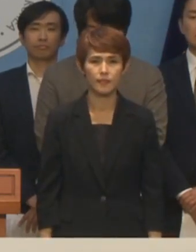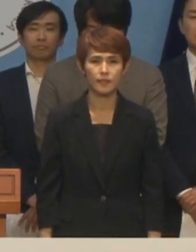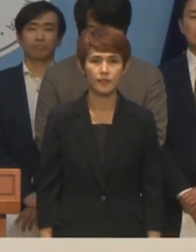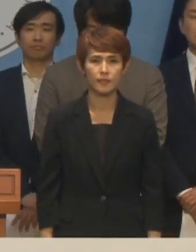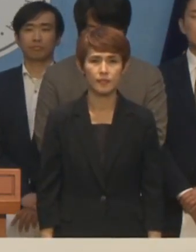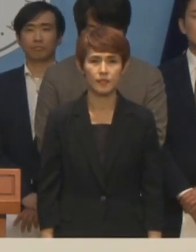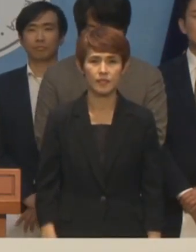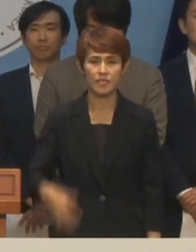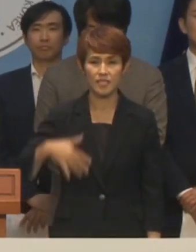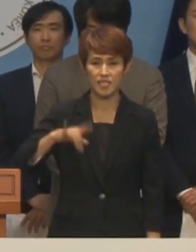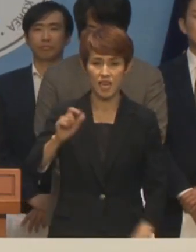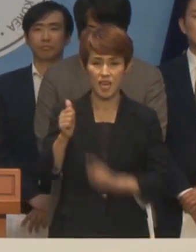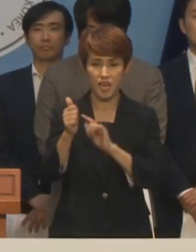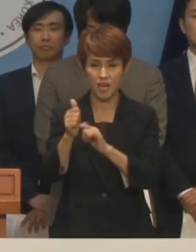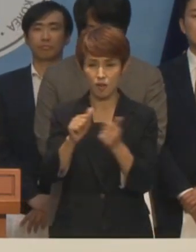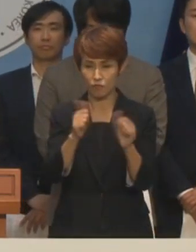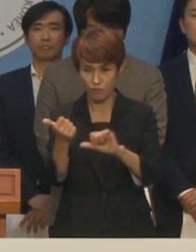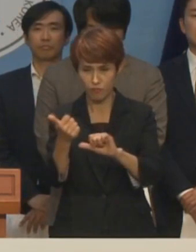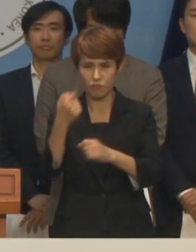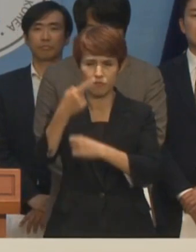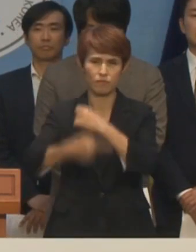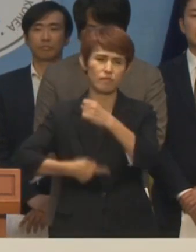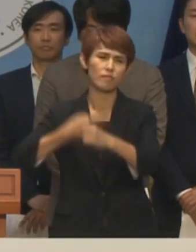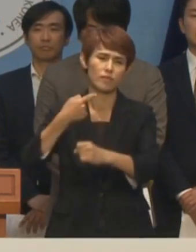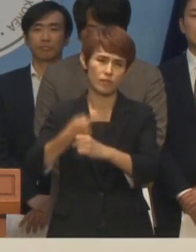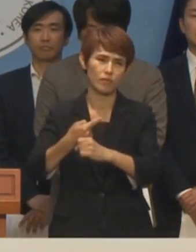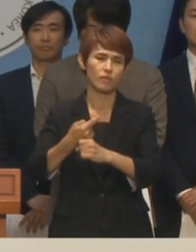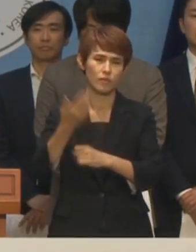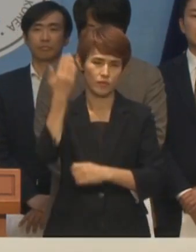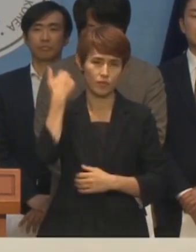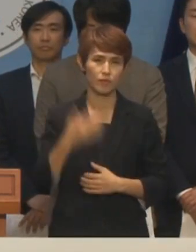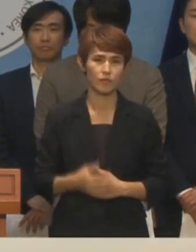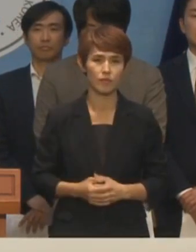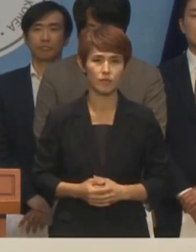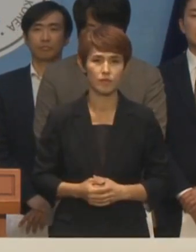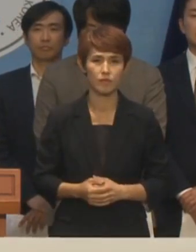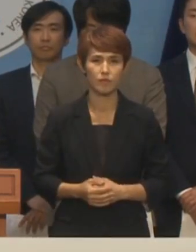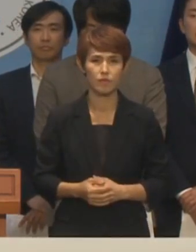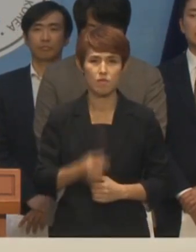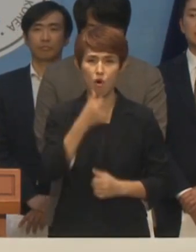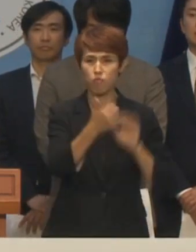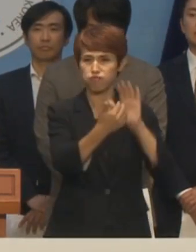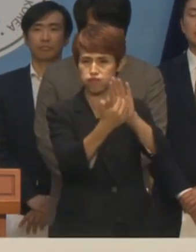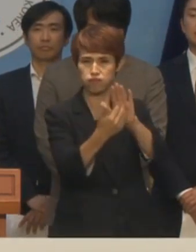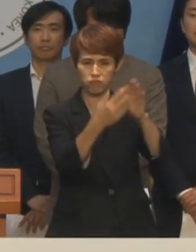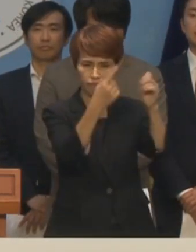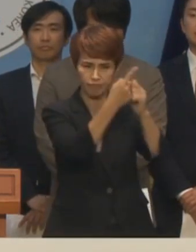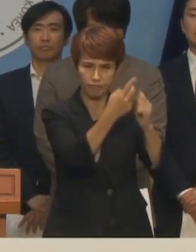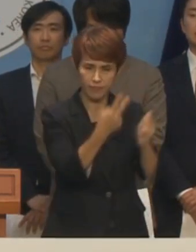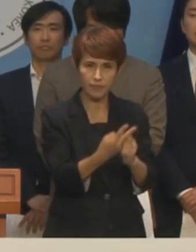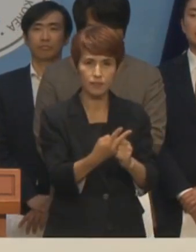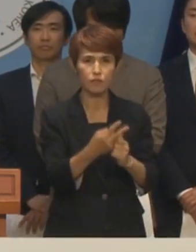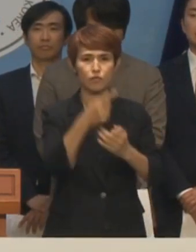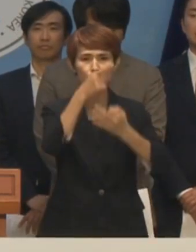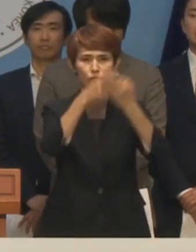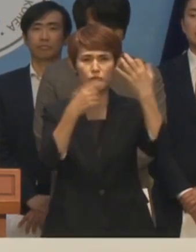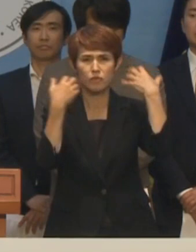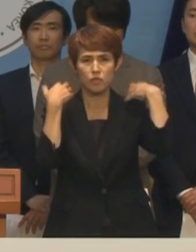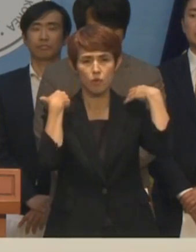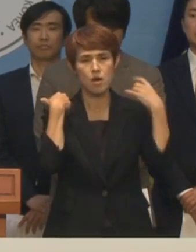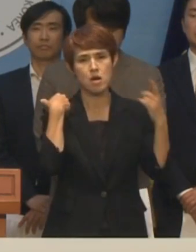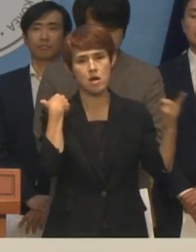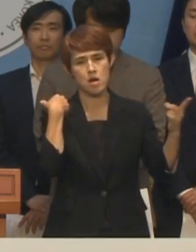순직한 최혜병의 일주기가 다가왔습니다. 최혜병 특검법에 대한 두 번째 거부권 행사와 같은 윤석열 정권의